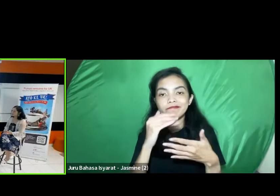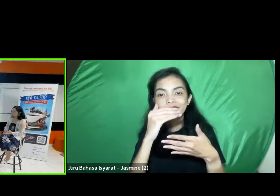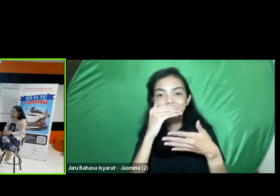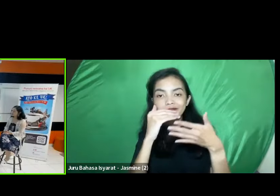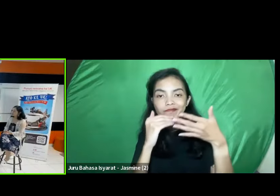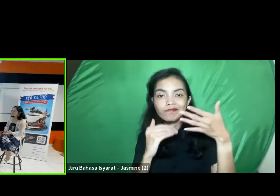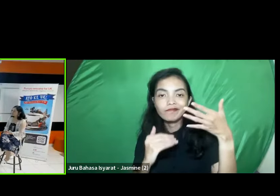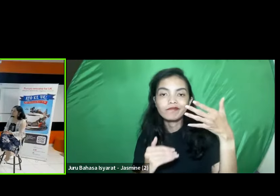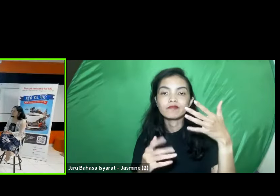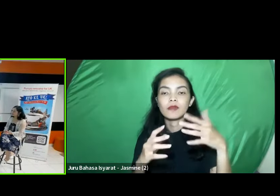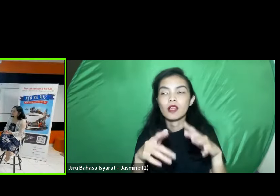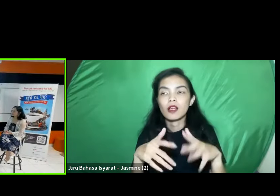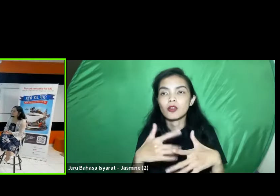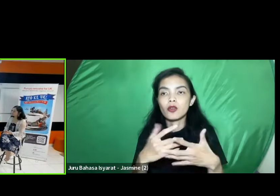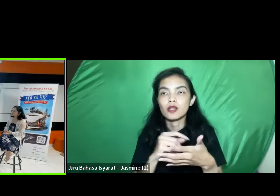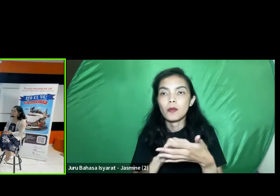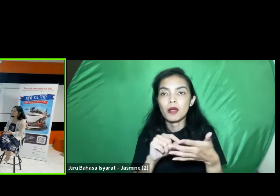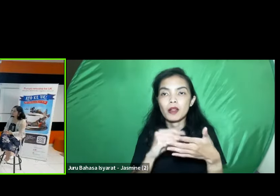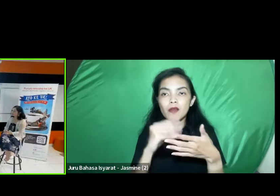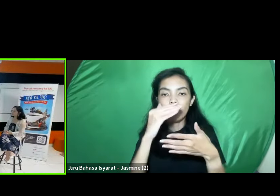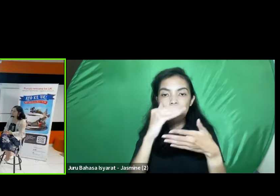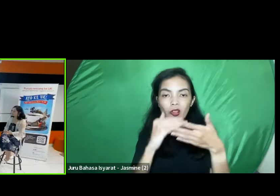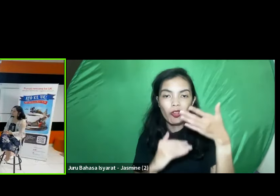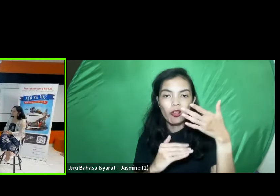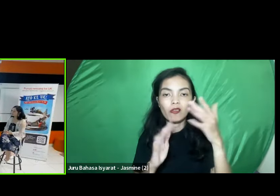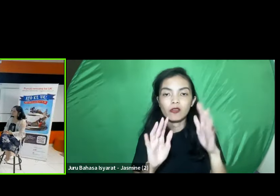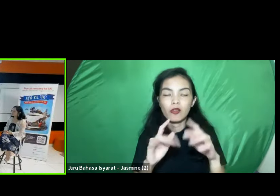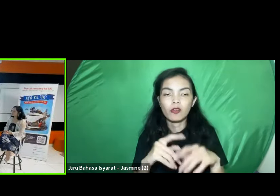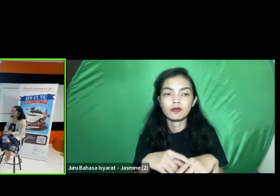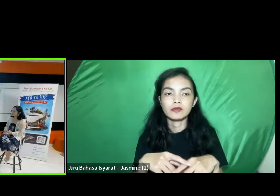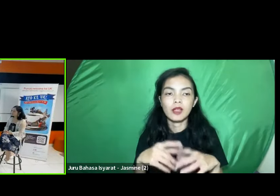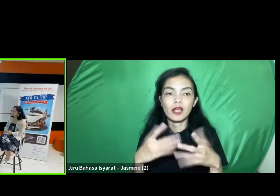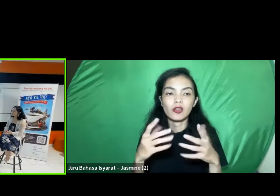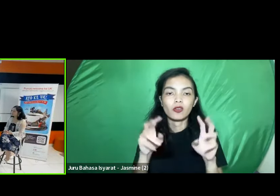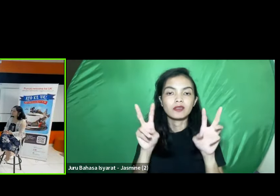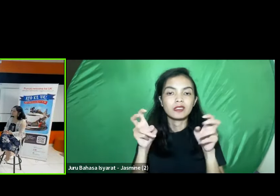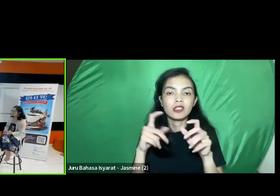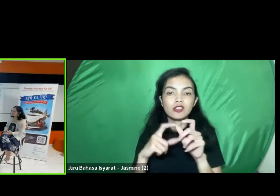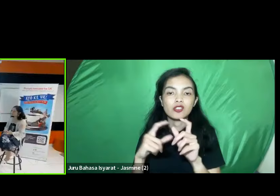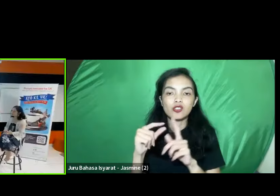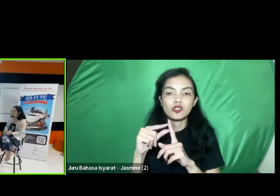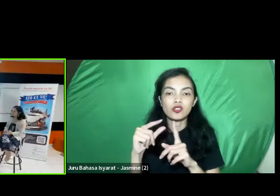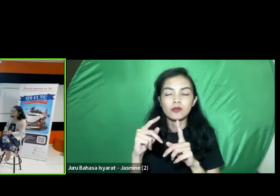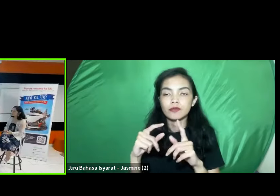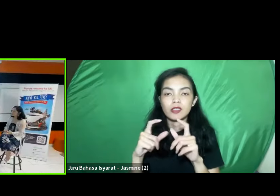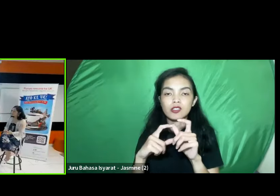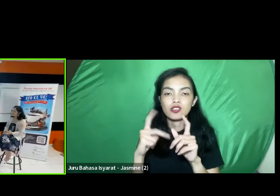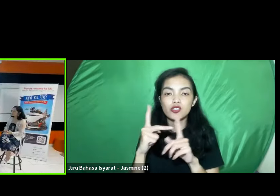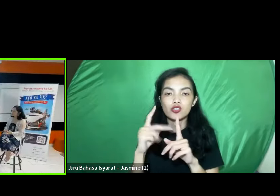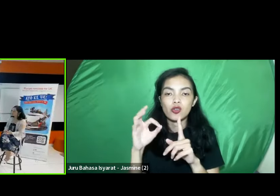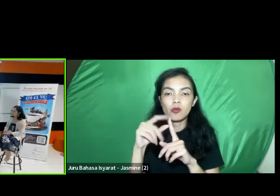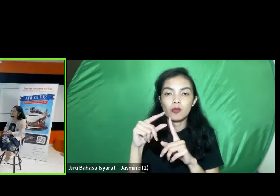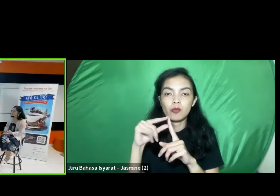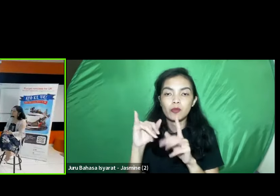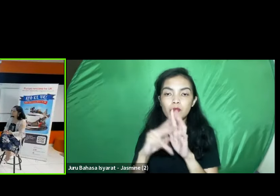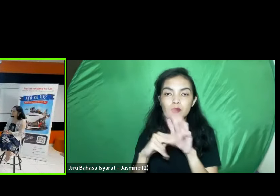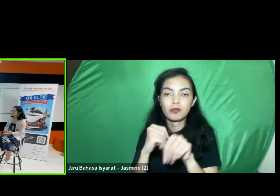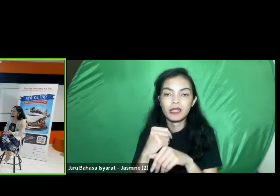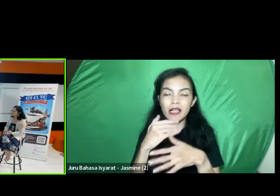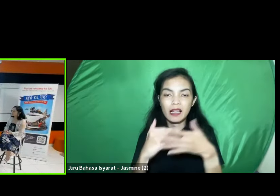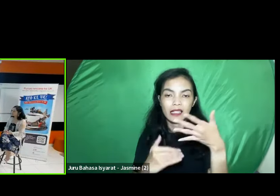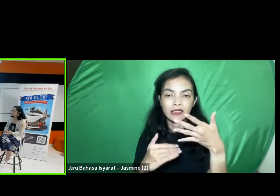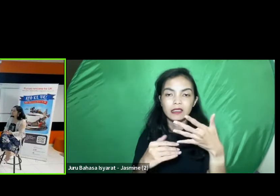dropping name jadi paling utama sih jangan shopping list shopping list itu maksudnya jangan bilang kayak Oh I did this I did that I did this I did that tapi enggak ada